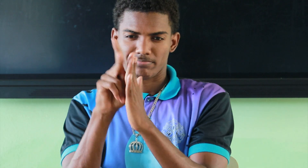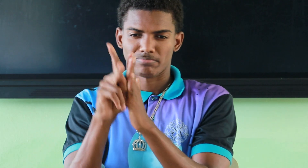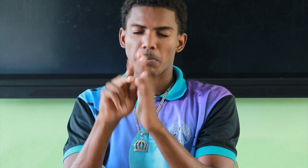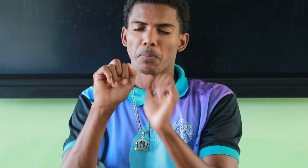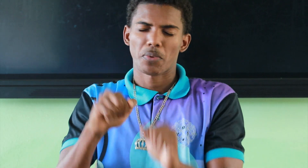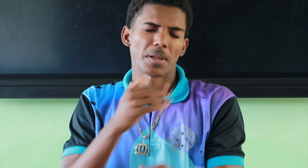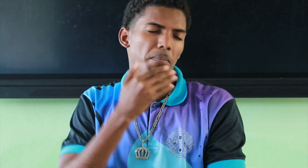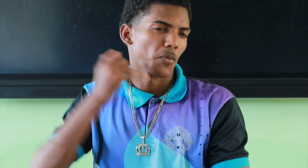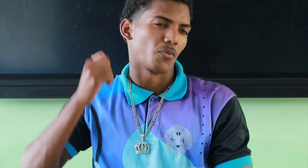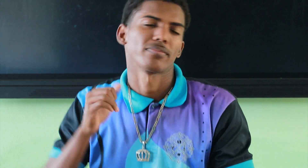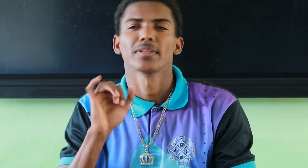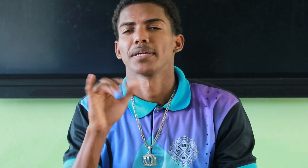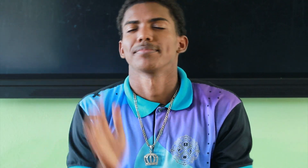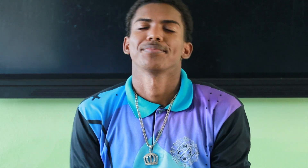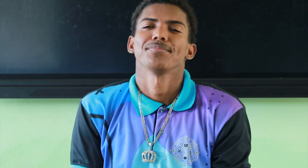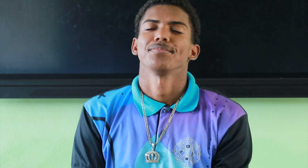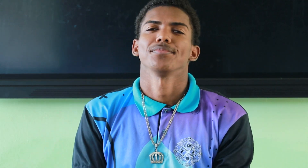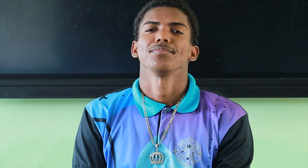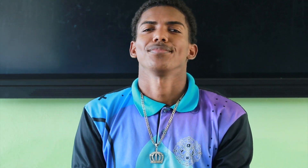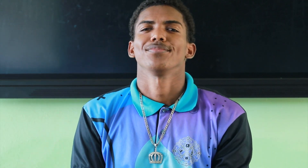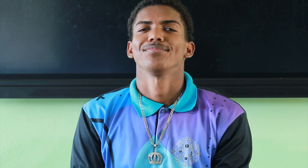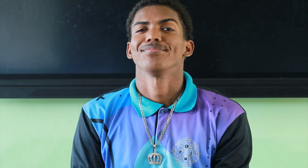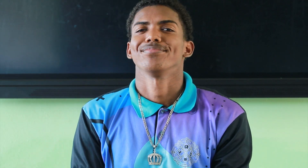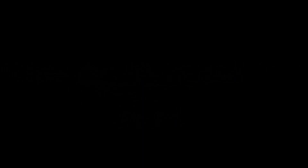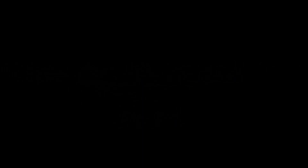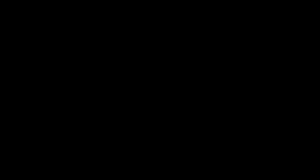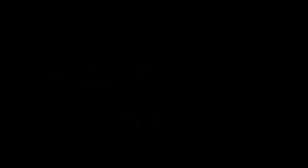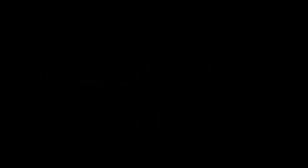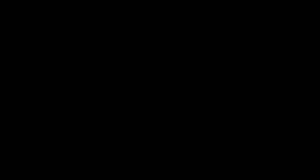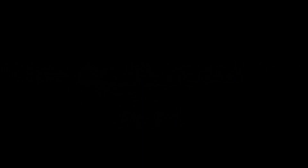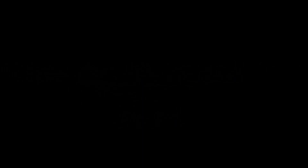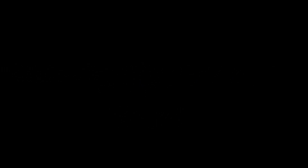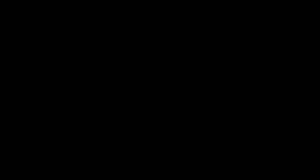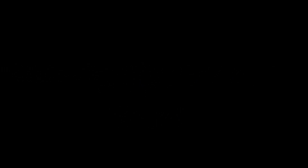ver cómo todo se fue preparado desde el principio.